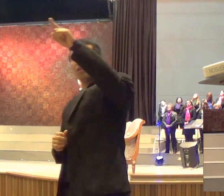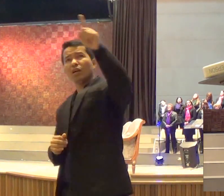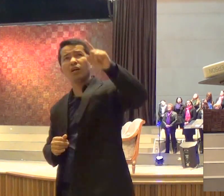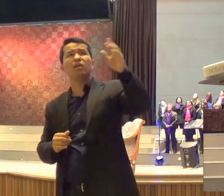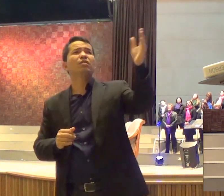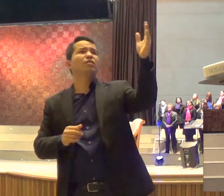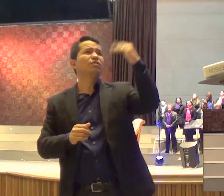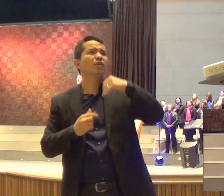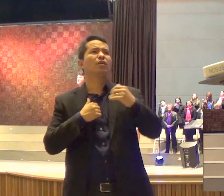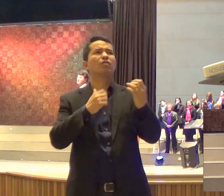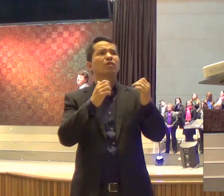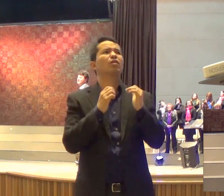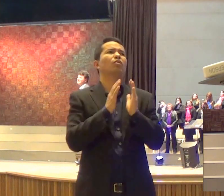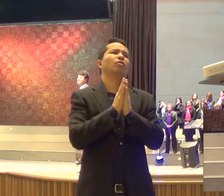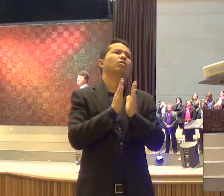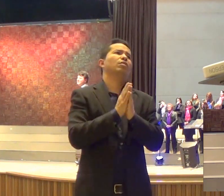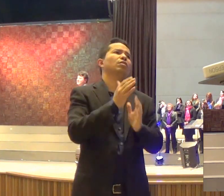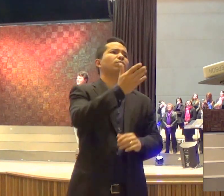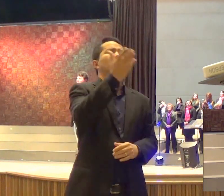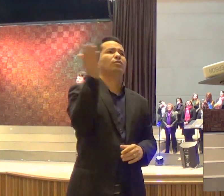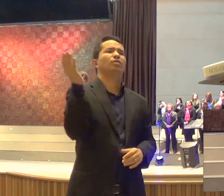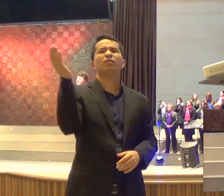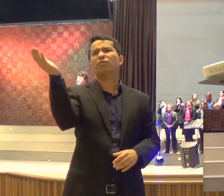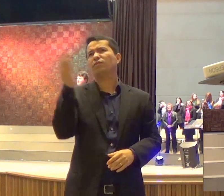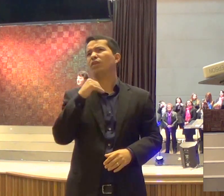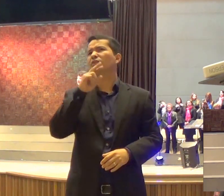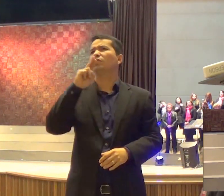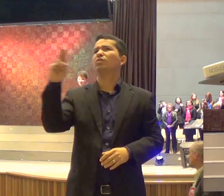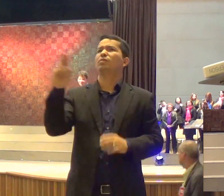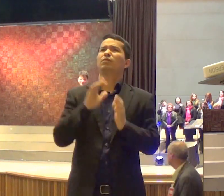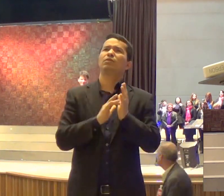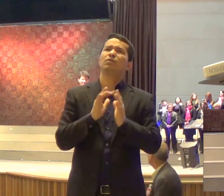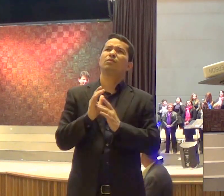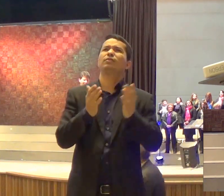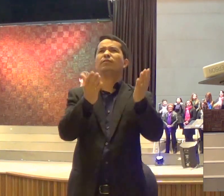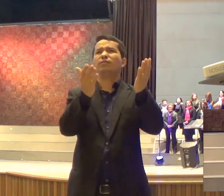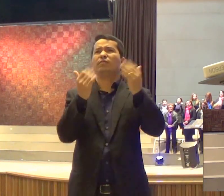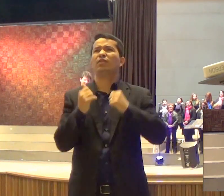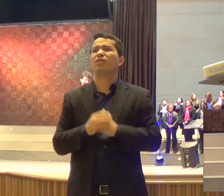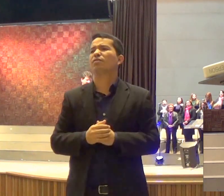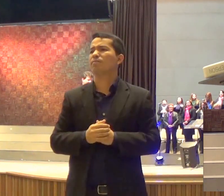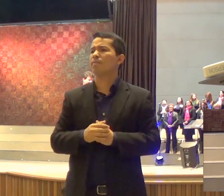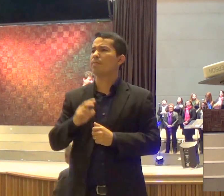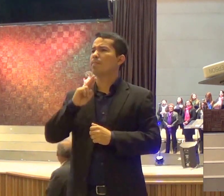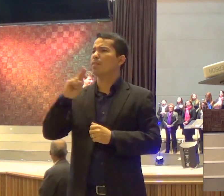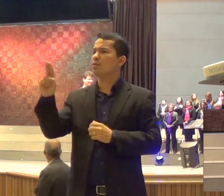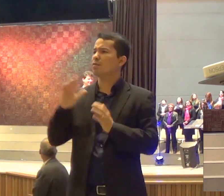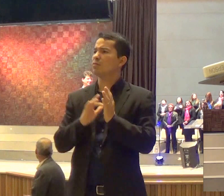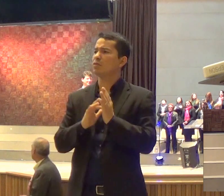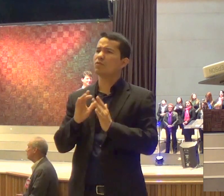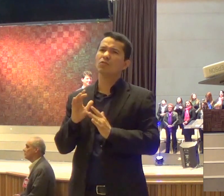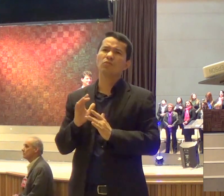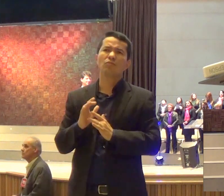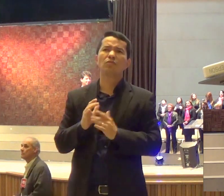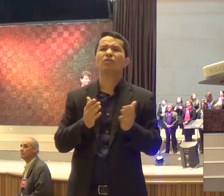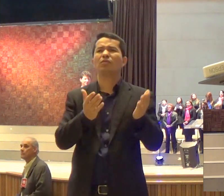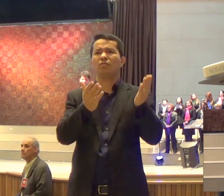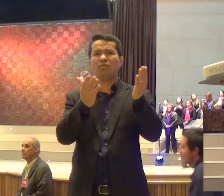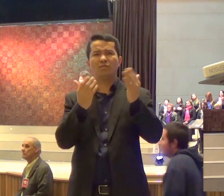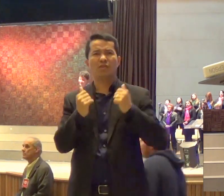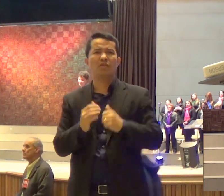nós queremos orar por você pode viver em nome de Jesus pode vir em nome de Jesus venha